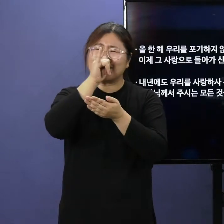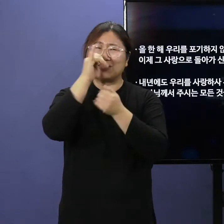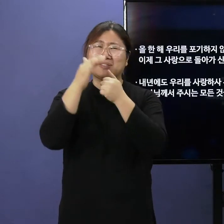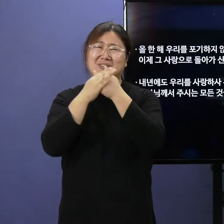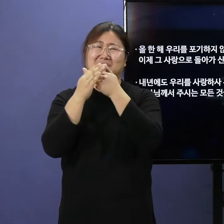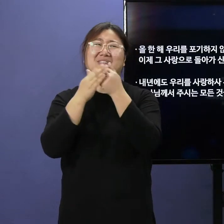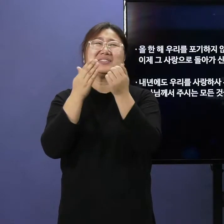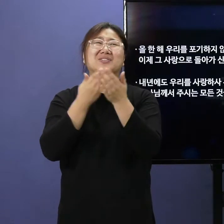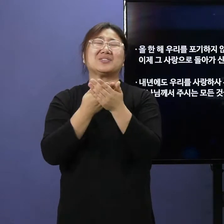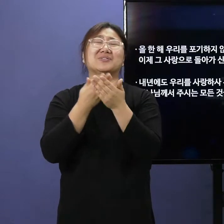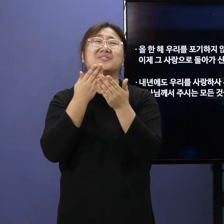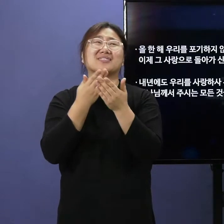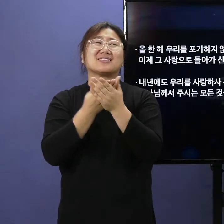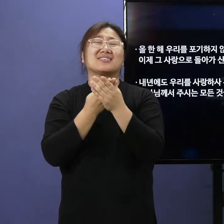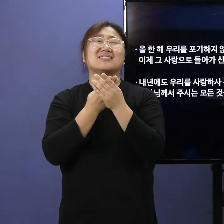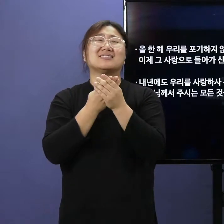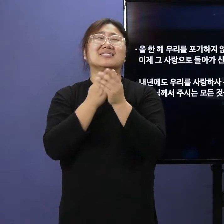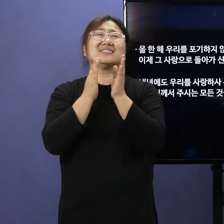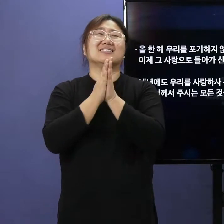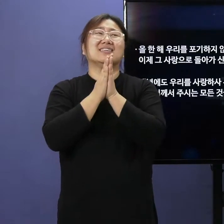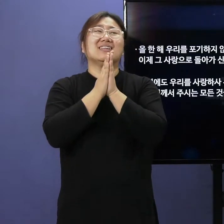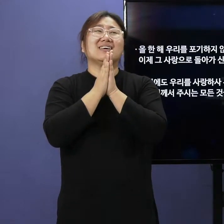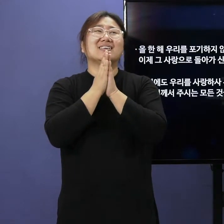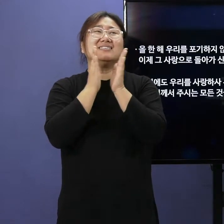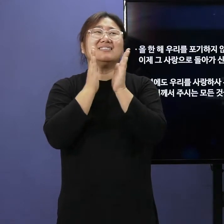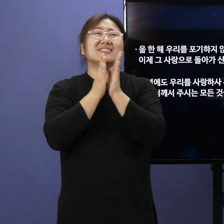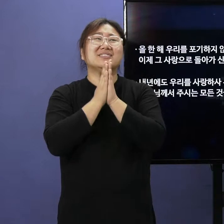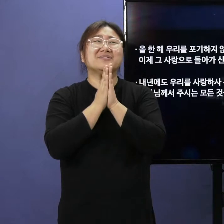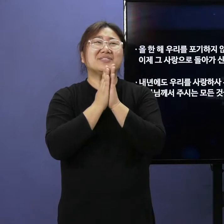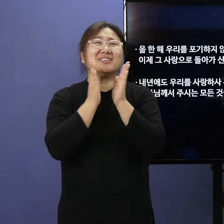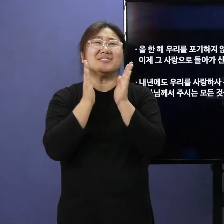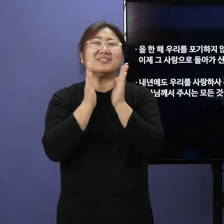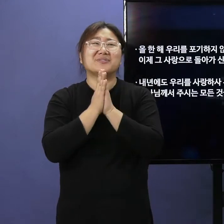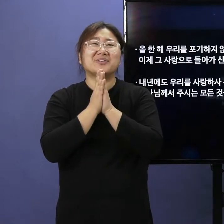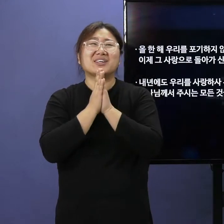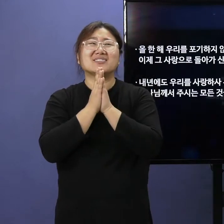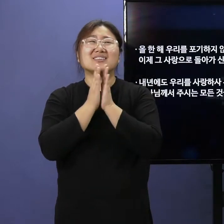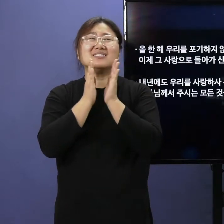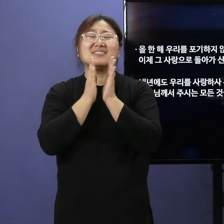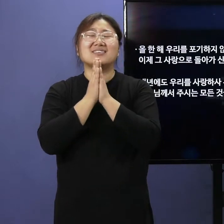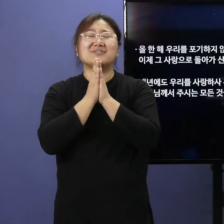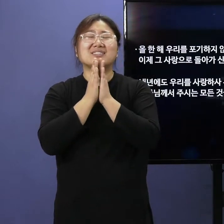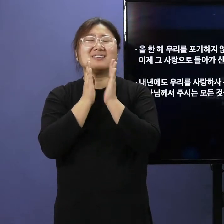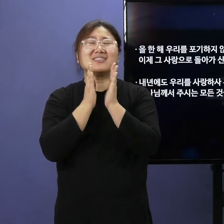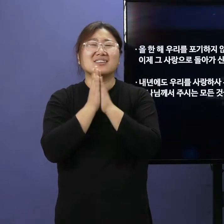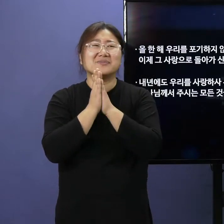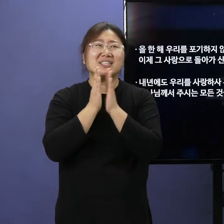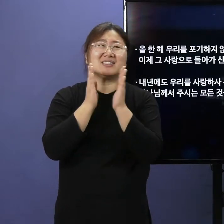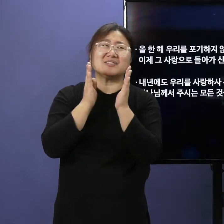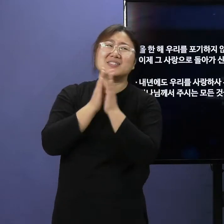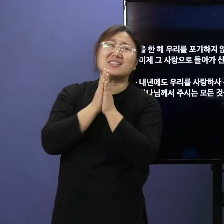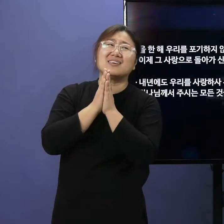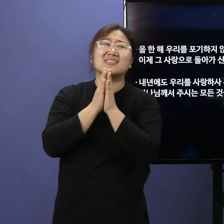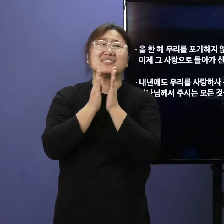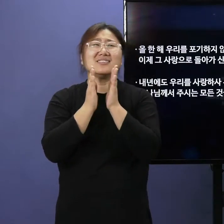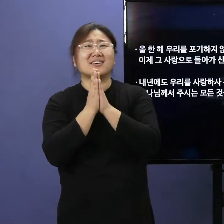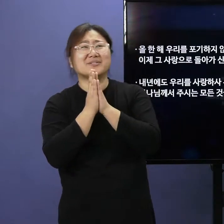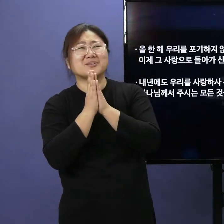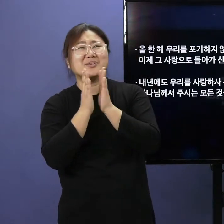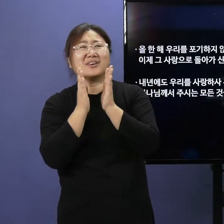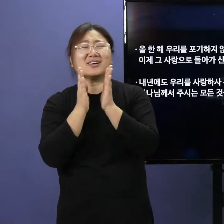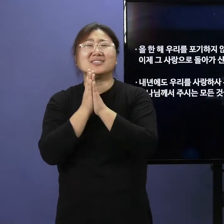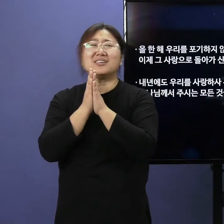신앙의 회복을 누리기 원합니다. 그 사랑을 누리는 그 자리로 주여 우리를 인도하여 주옵소서. 하나님